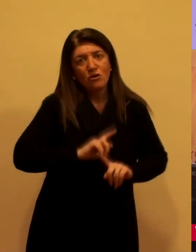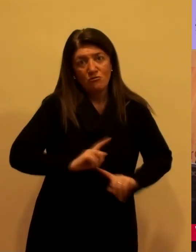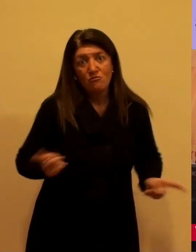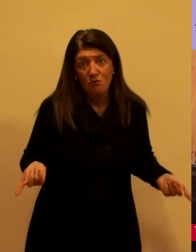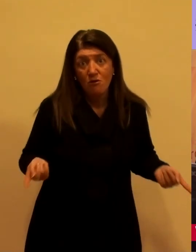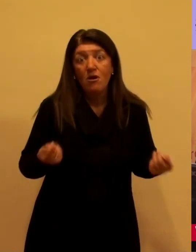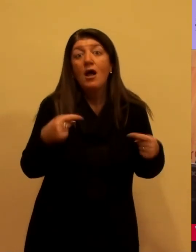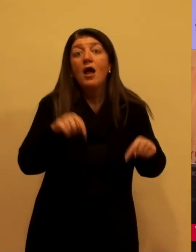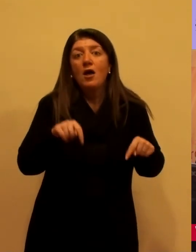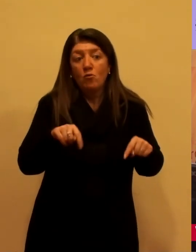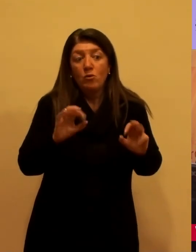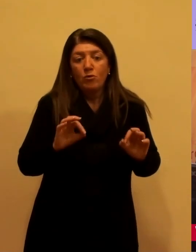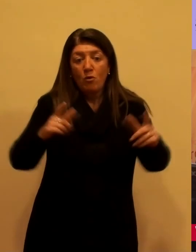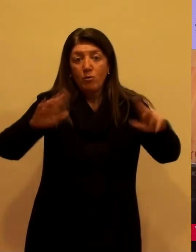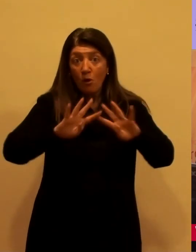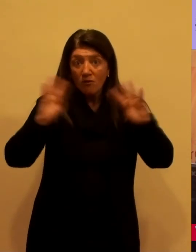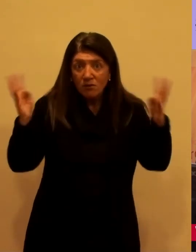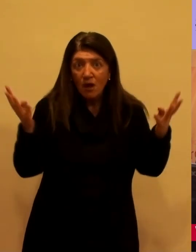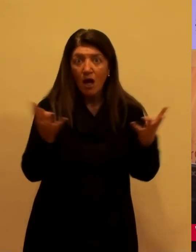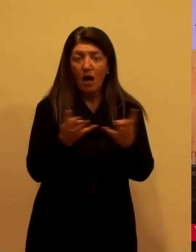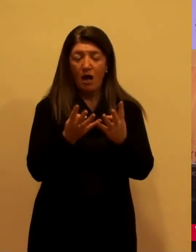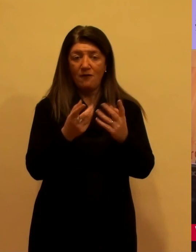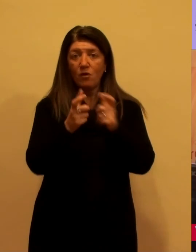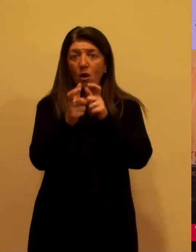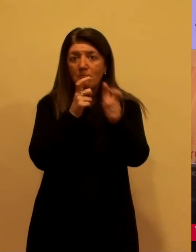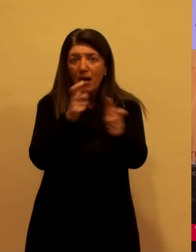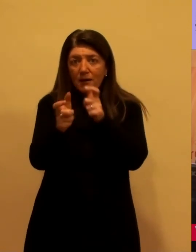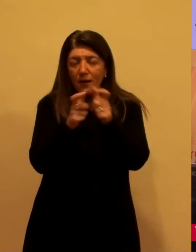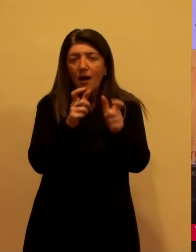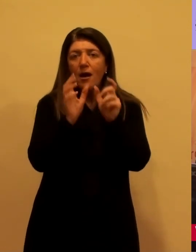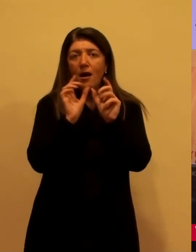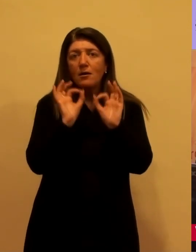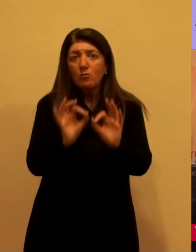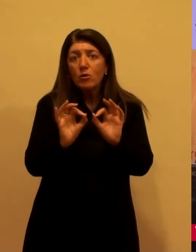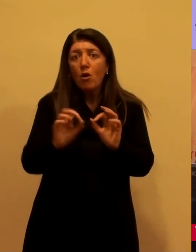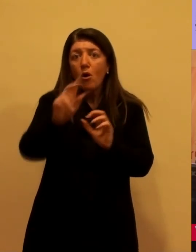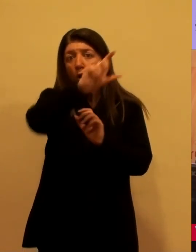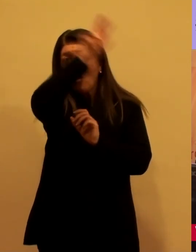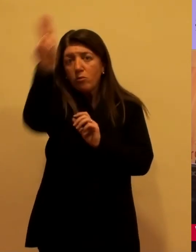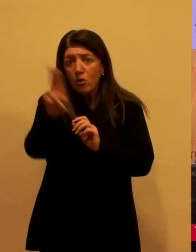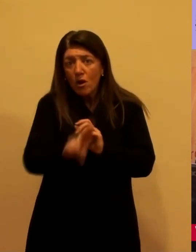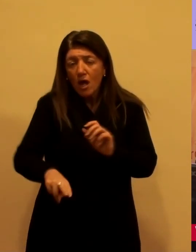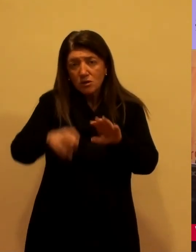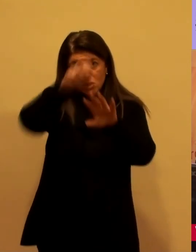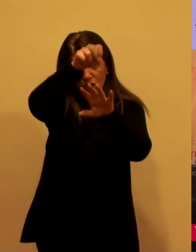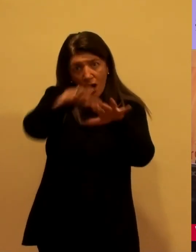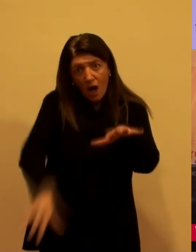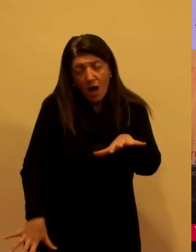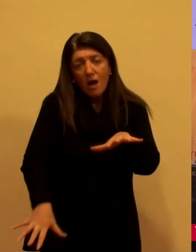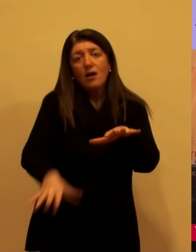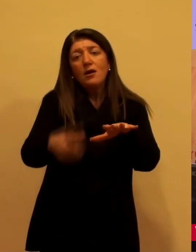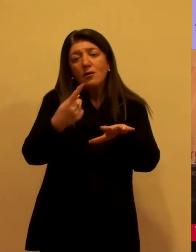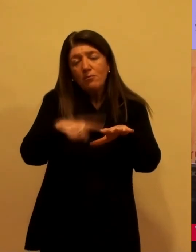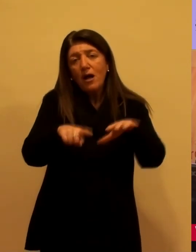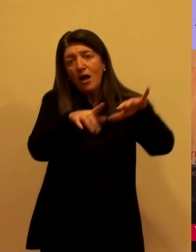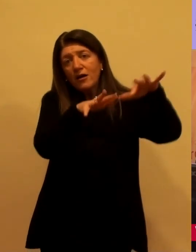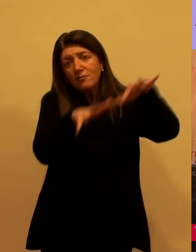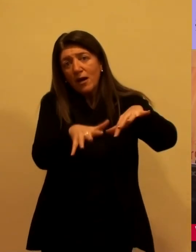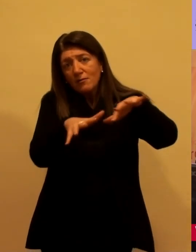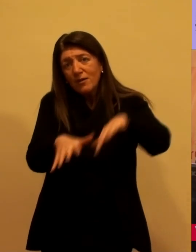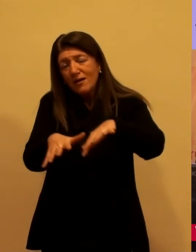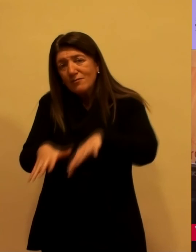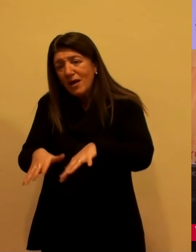questi punti e cercare di parlarne a livello nazionale in tutte le sedi possibili per